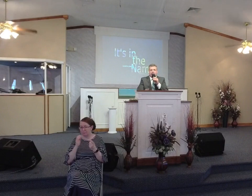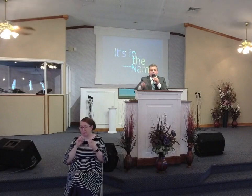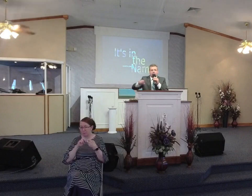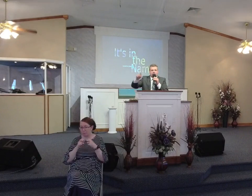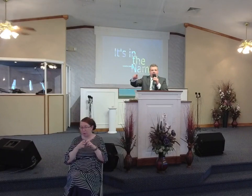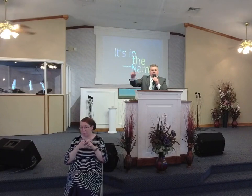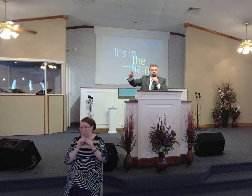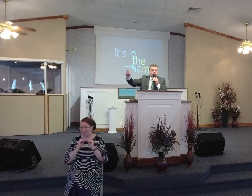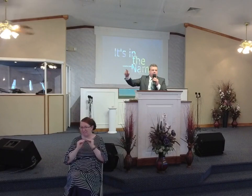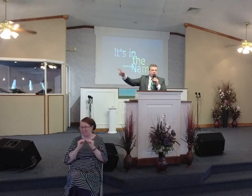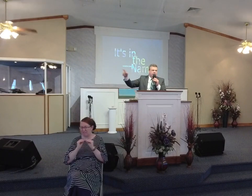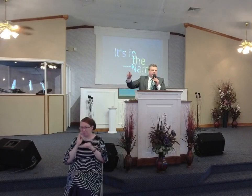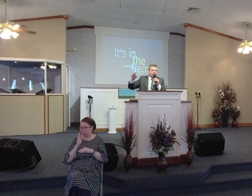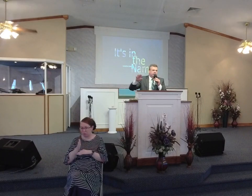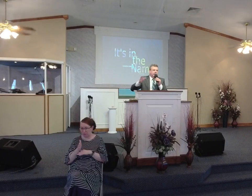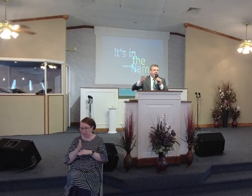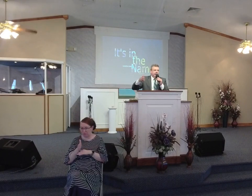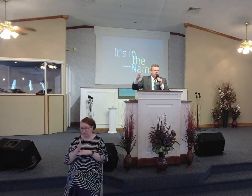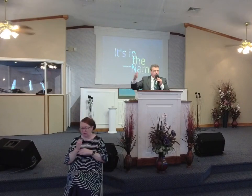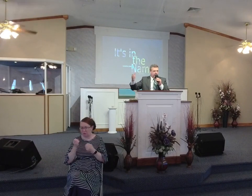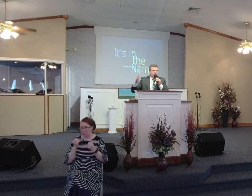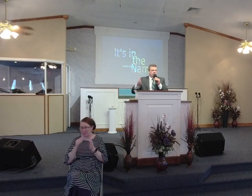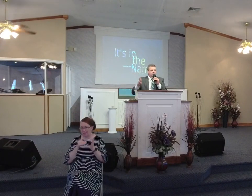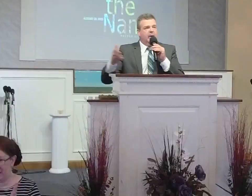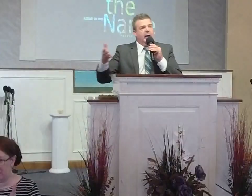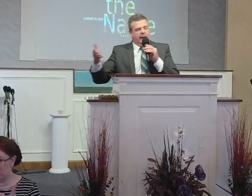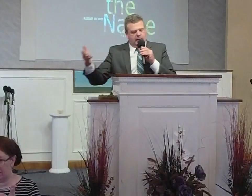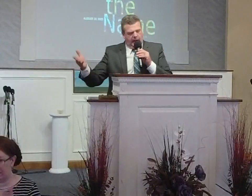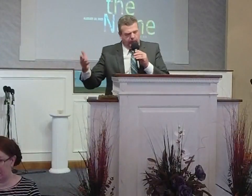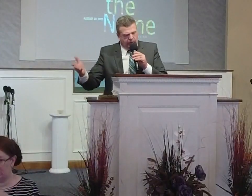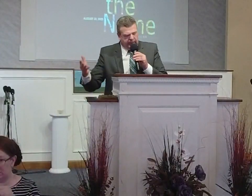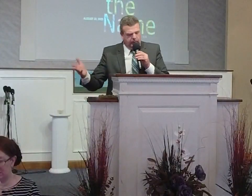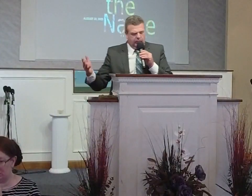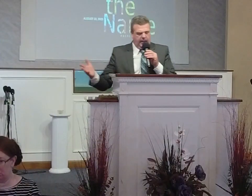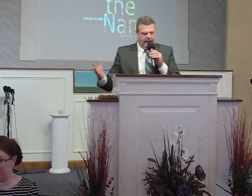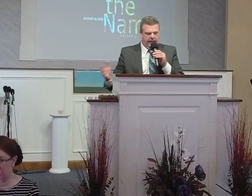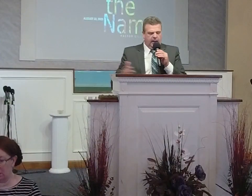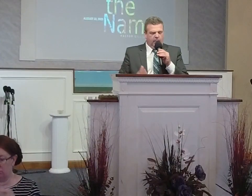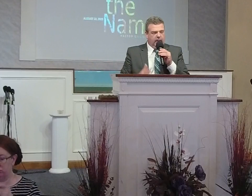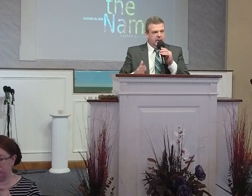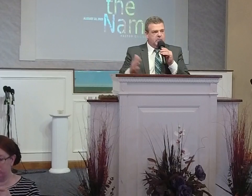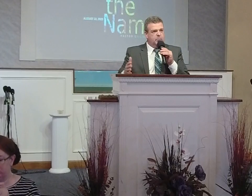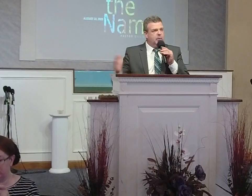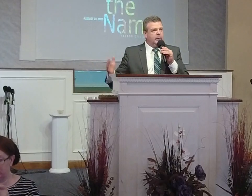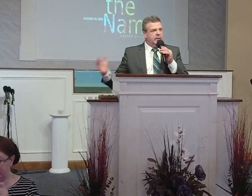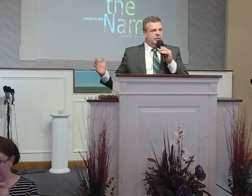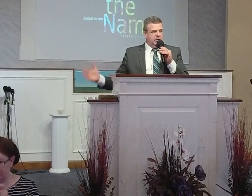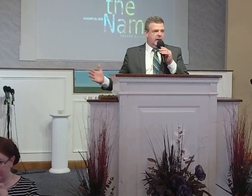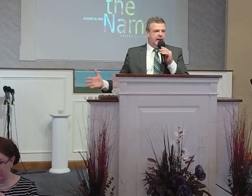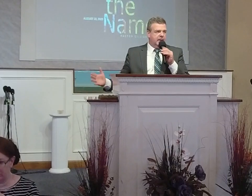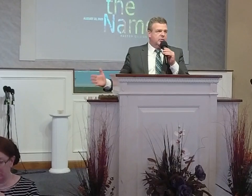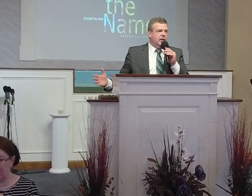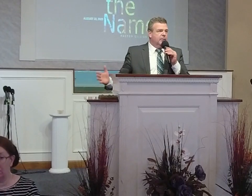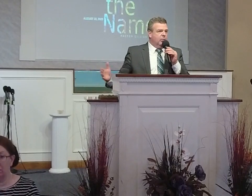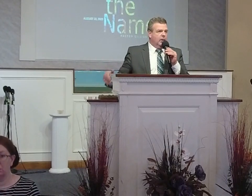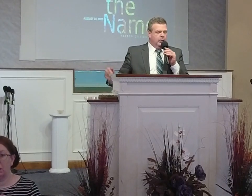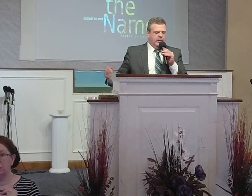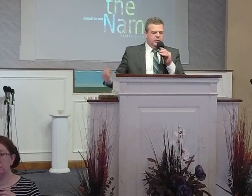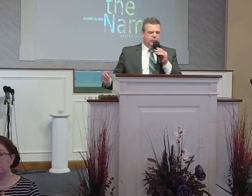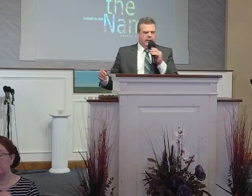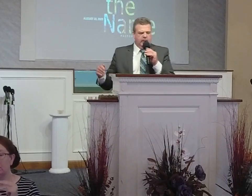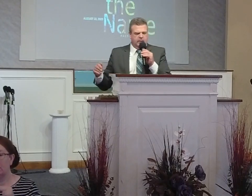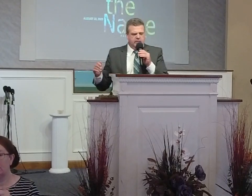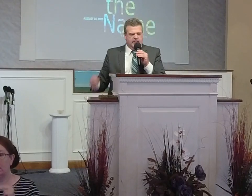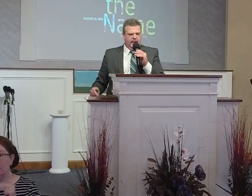Dios hizo una promesa en la escena del primer pecado y puso en marcha el plan que salvaría al